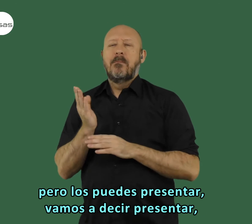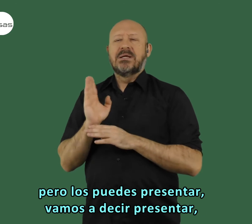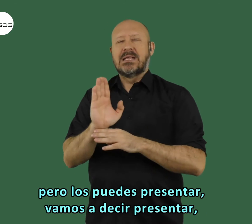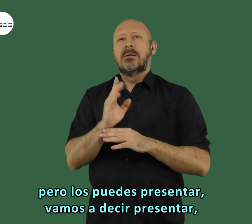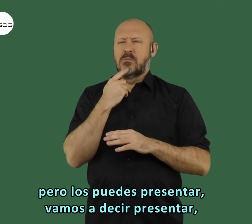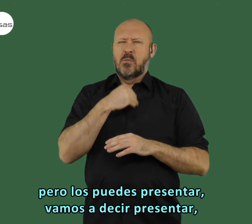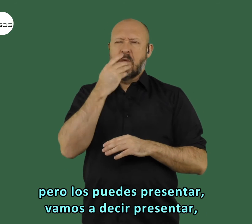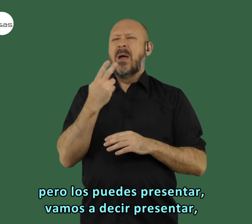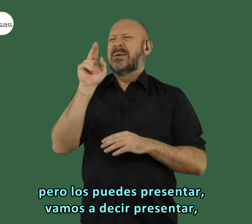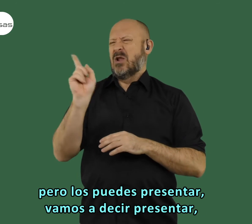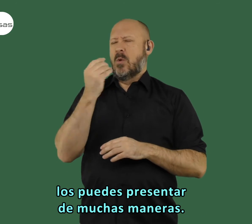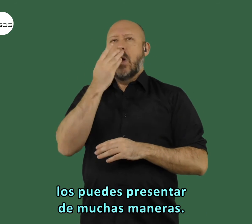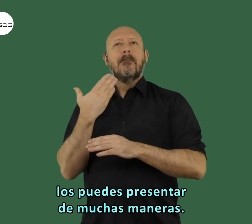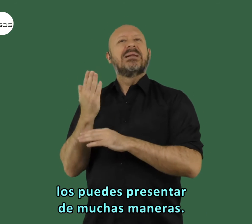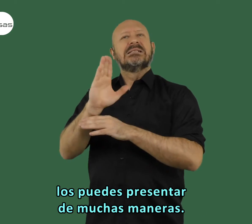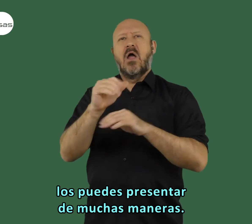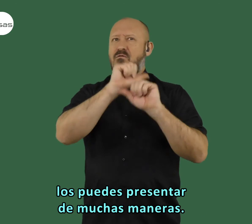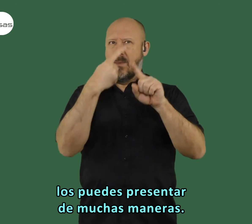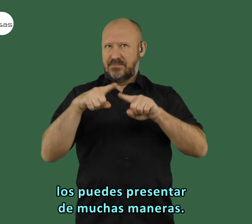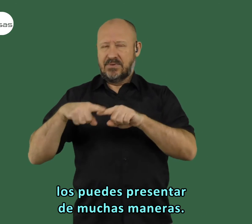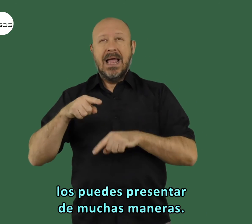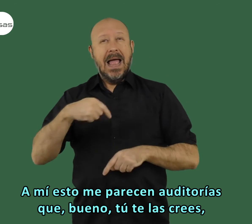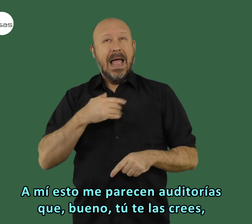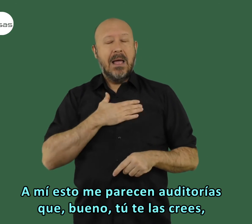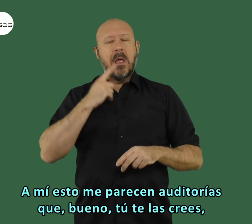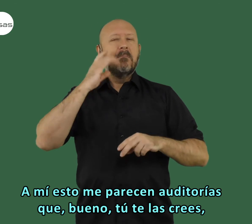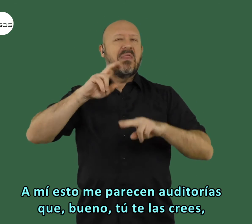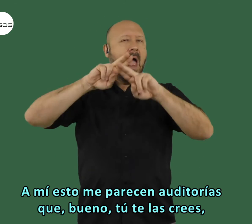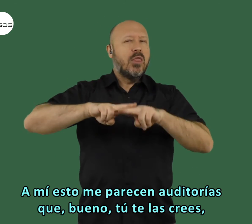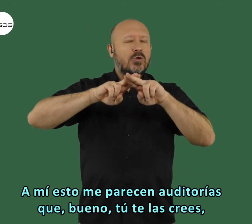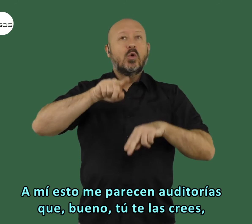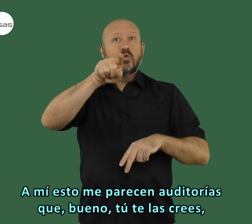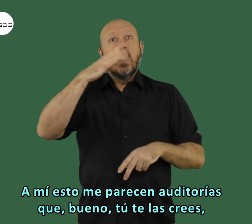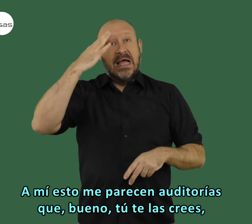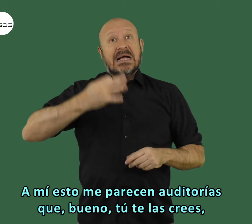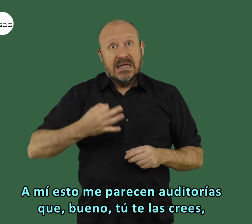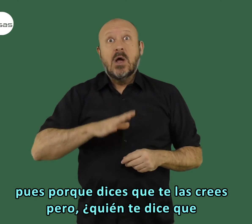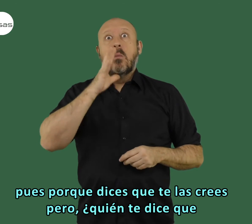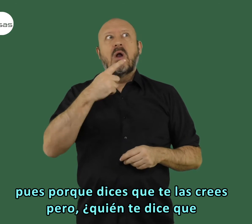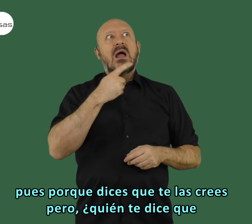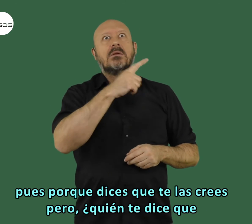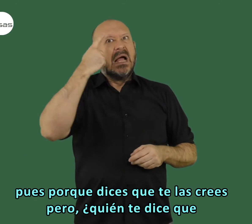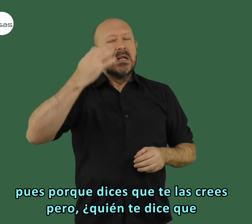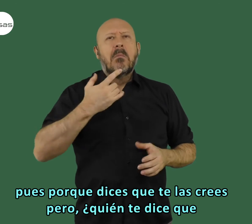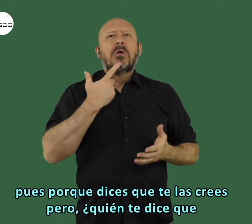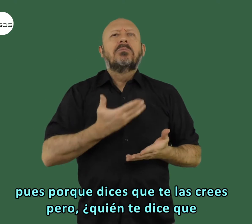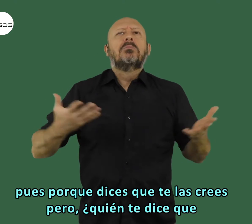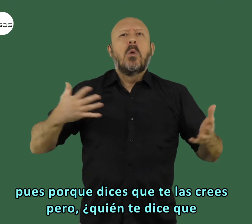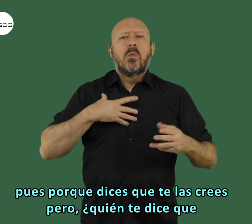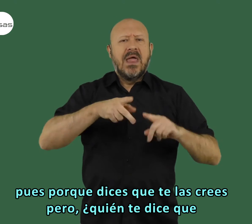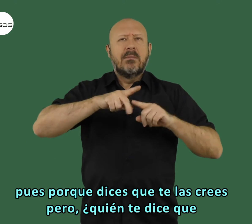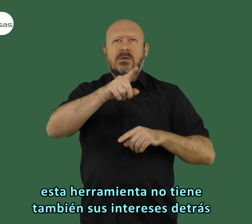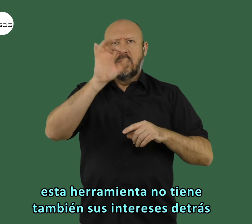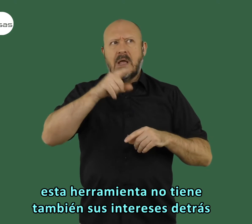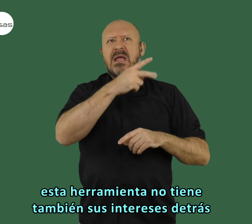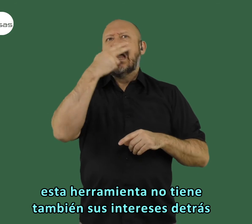puedes presentar, vamos a decir presentar, los puedes presentar de muchas maneras. Ya es que a mí esto me parecen auditorías que, bueno, tú te las crees, pues porque te la dices que te las crees, pero ¿quién te